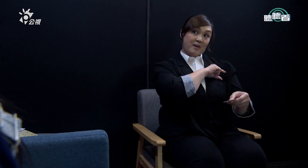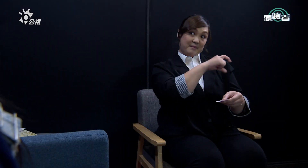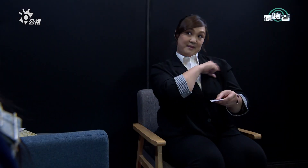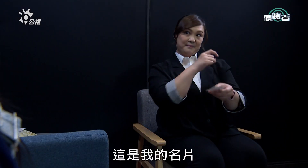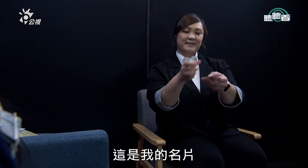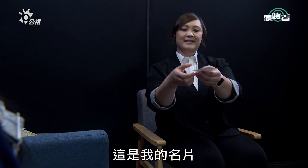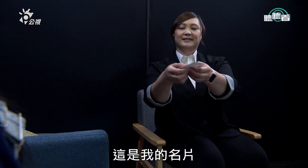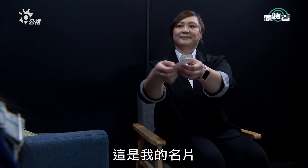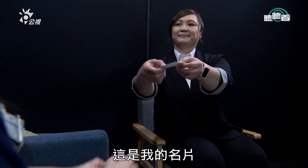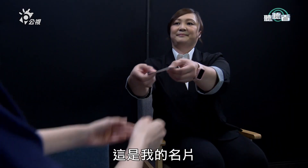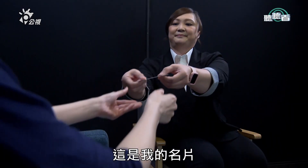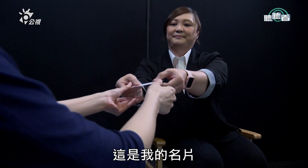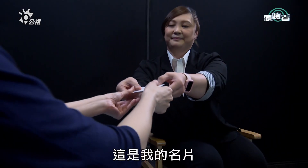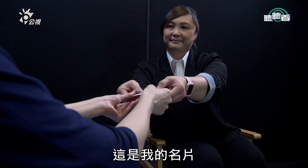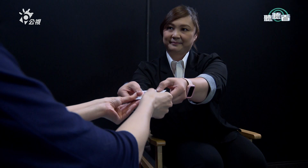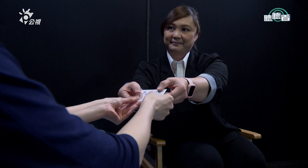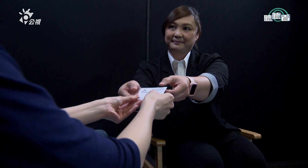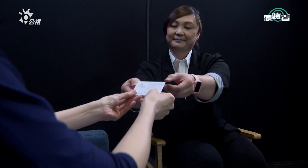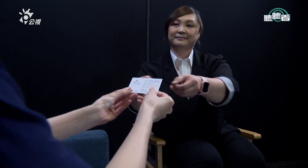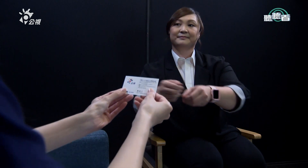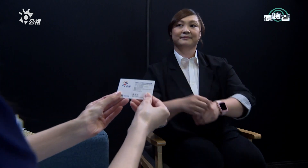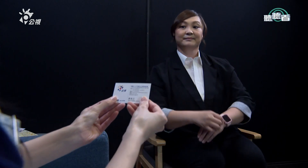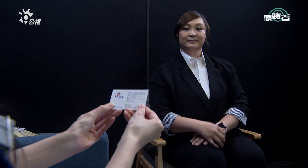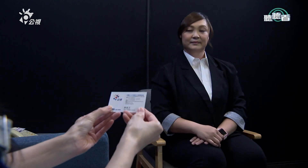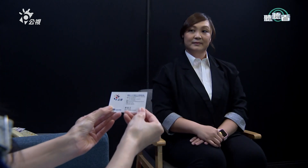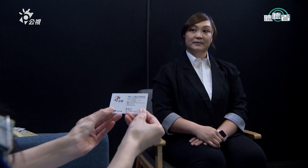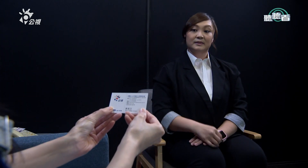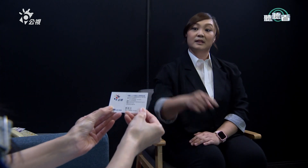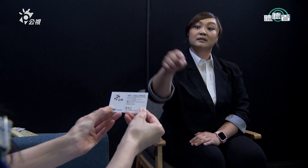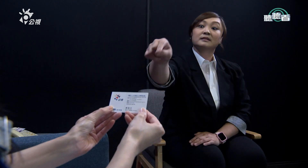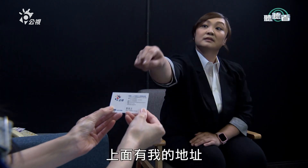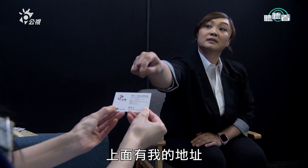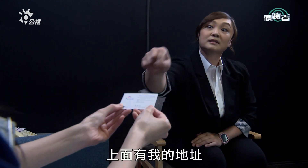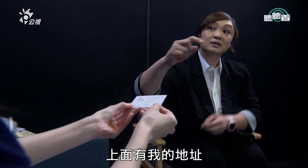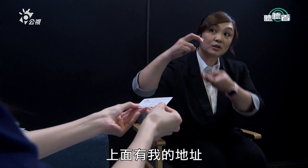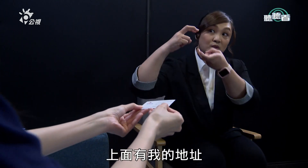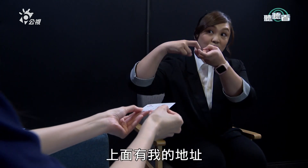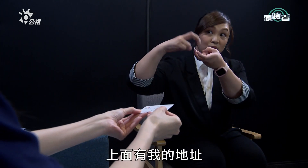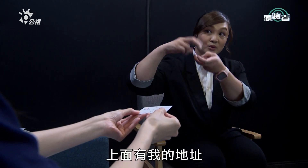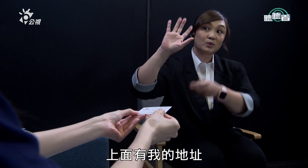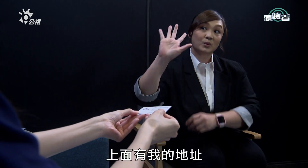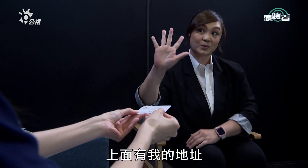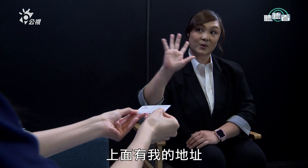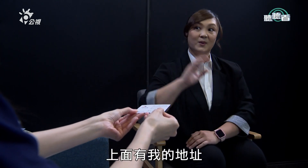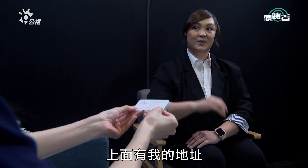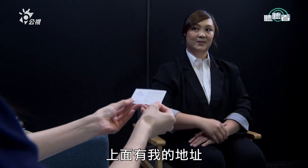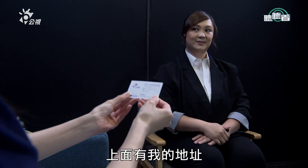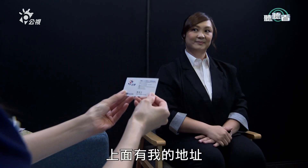喏，这是我的名片。 嗯， 上面有我的地址。